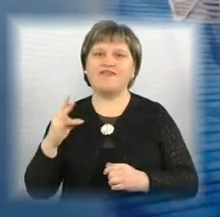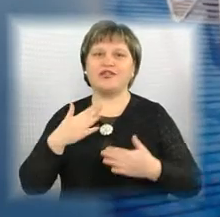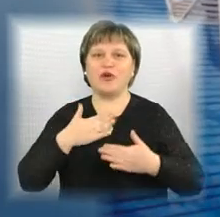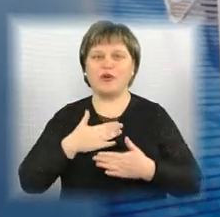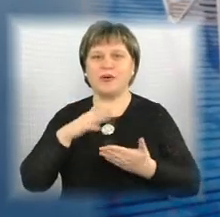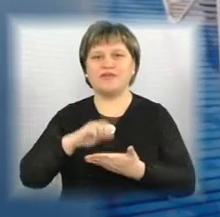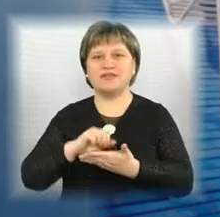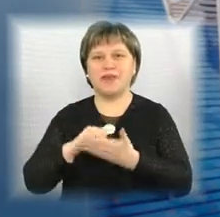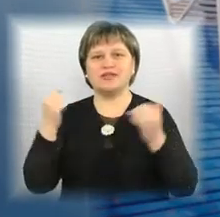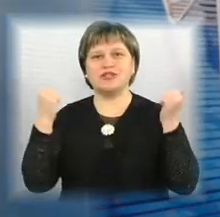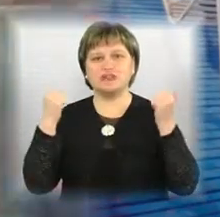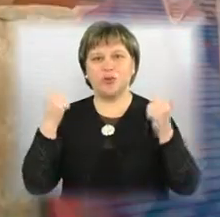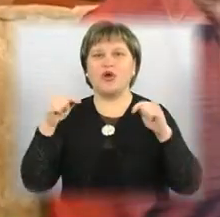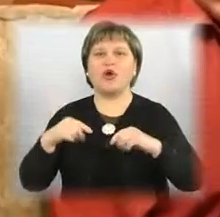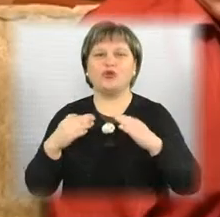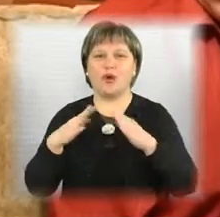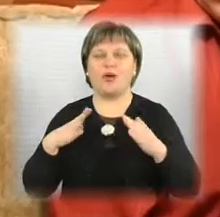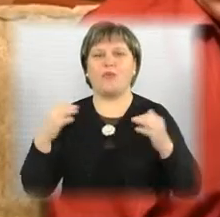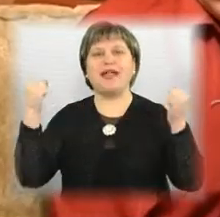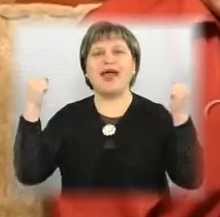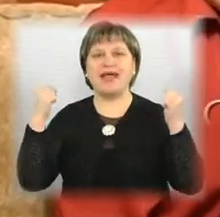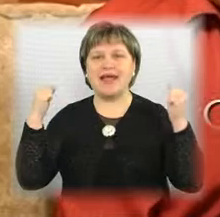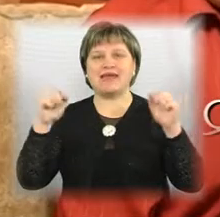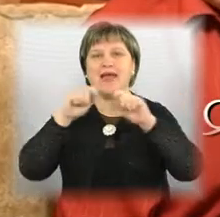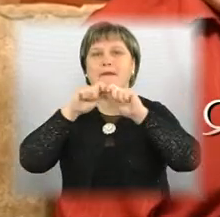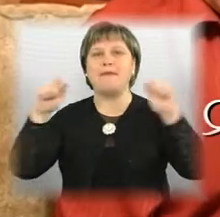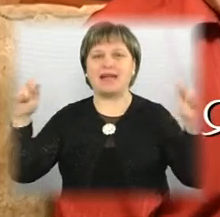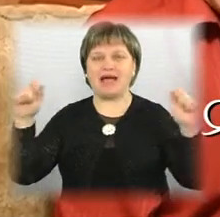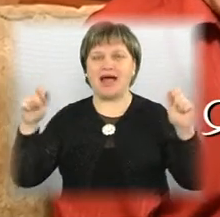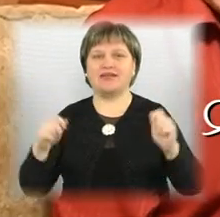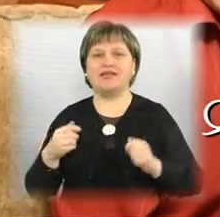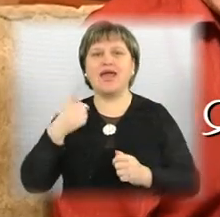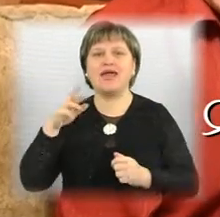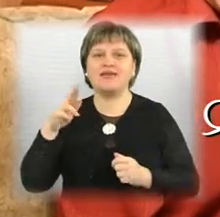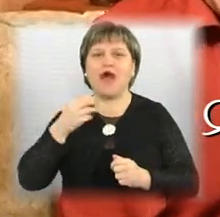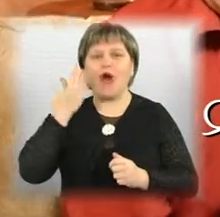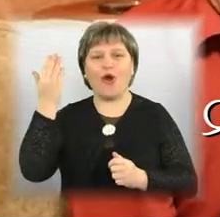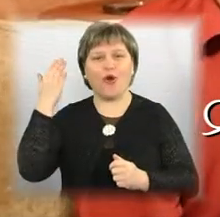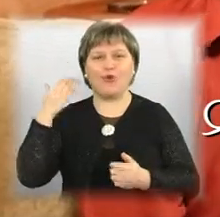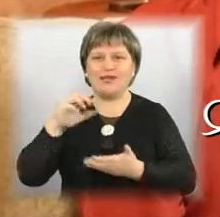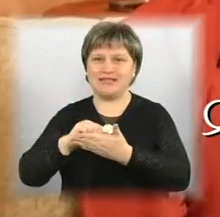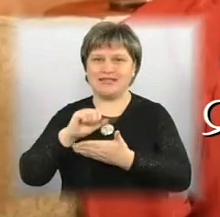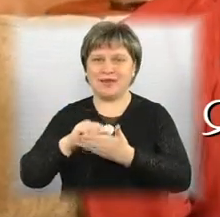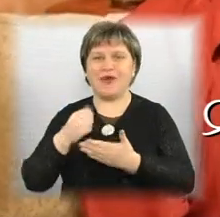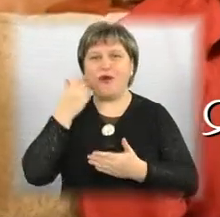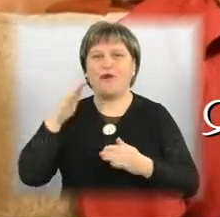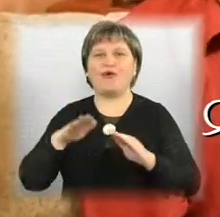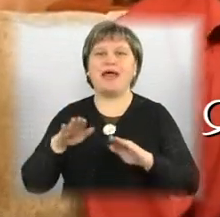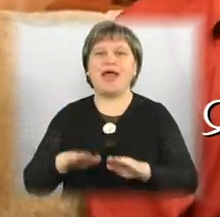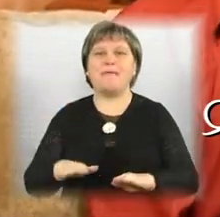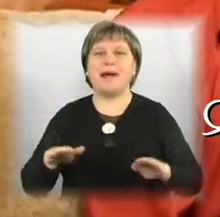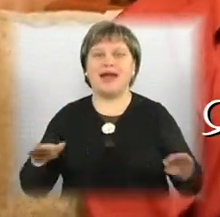вдома займалися. У нас були снаряди, гантелі, гиря, перекладина. Тут я коли займався свій час. Вони маленькі тут